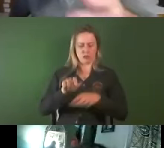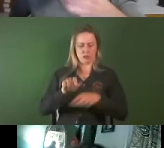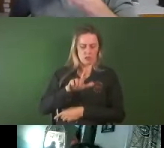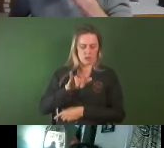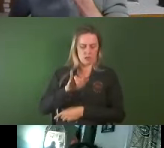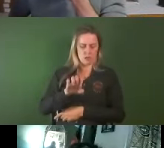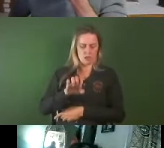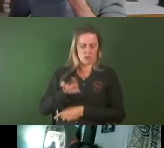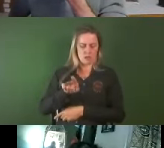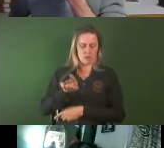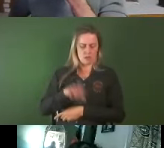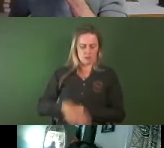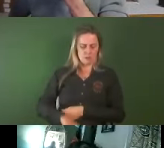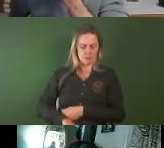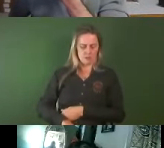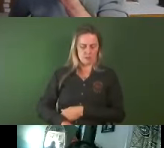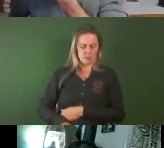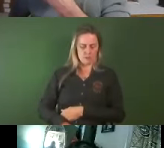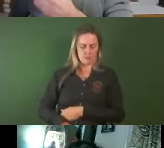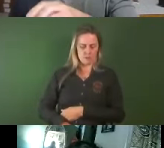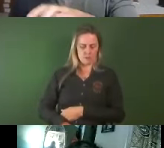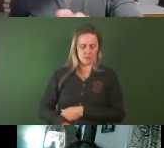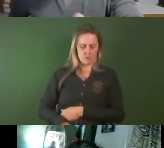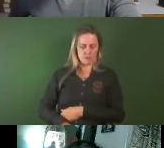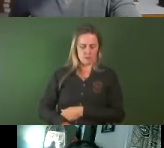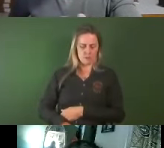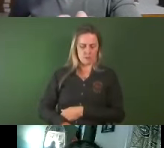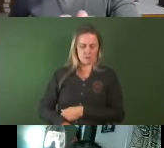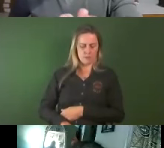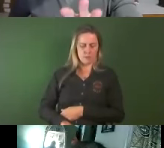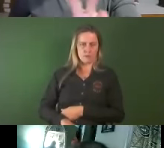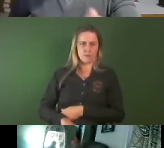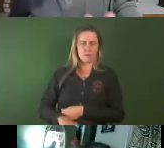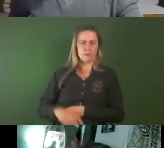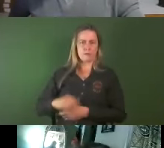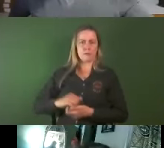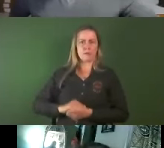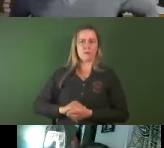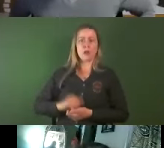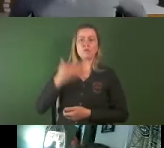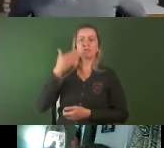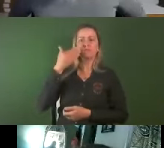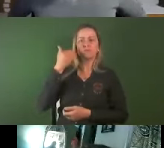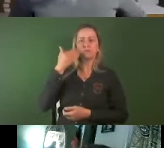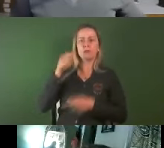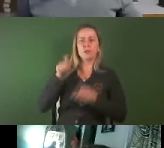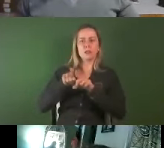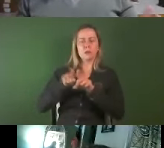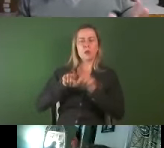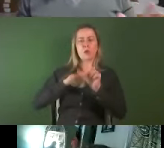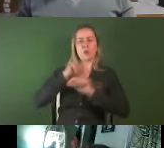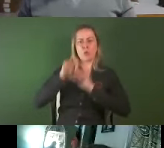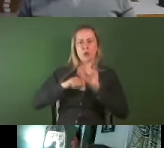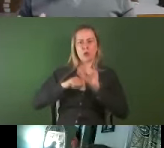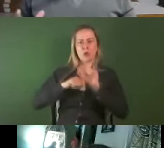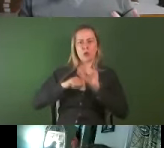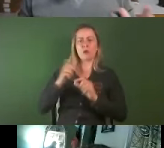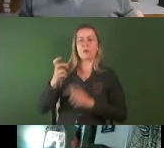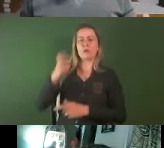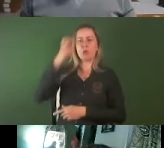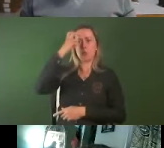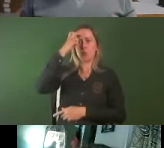como é esse trabalho do Kamaitachi, e ele explora muito os contrapontos da cultura,